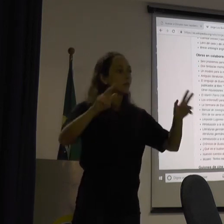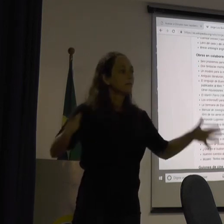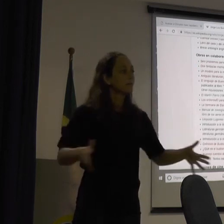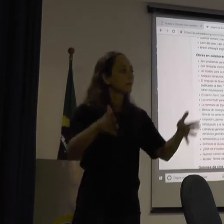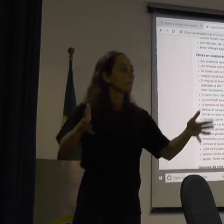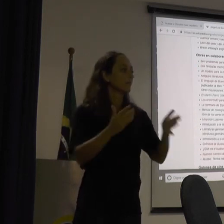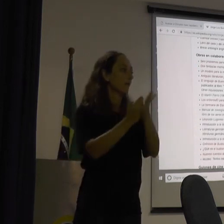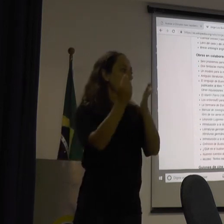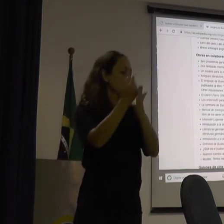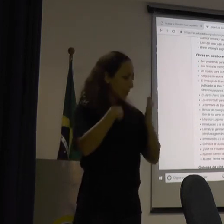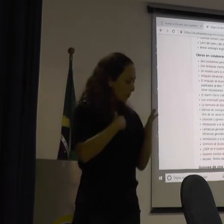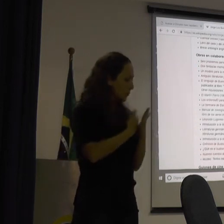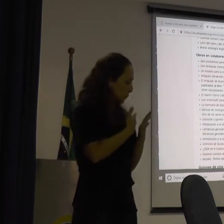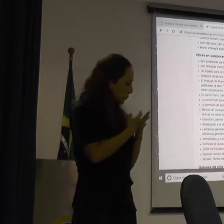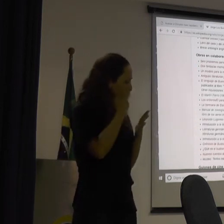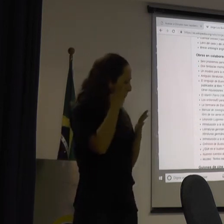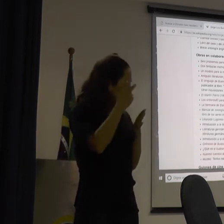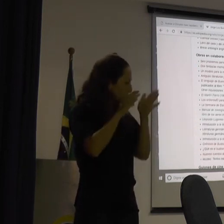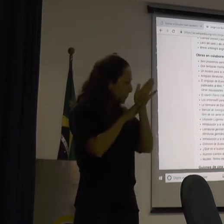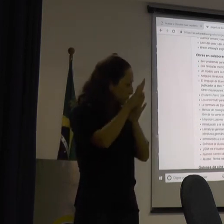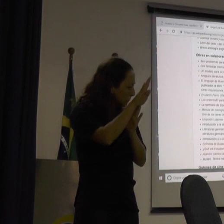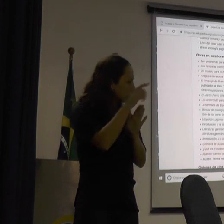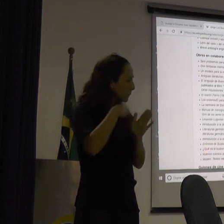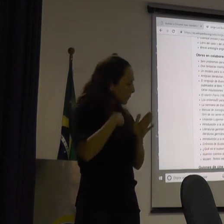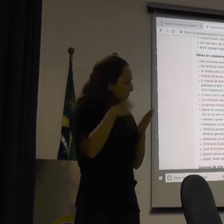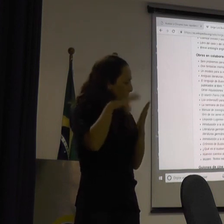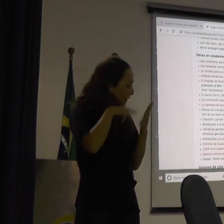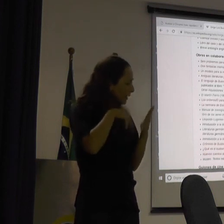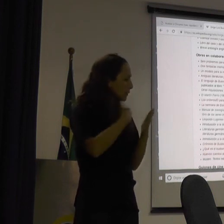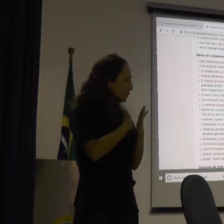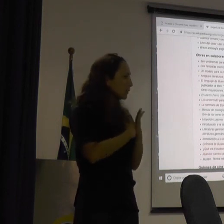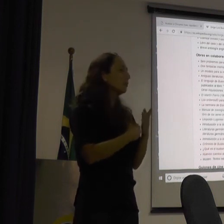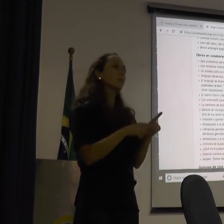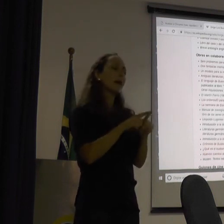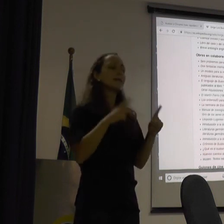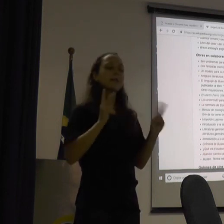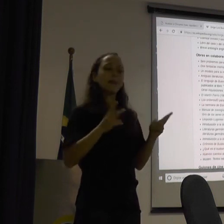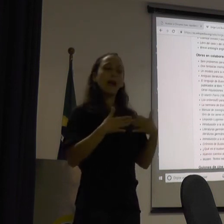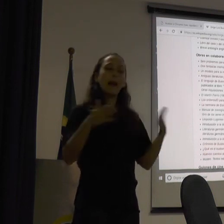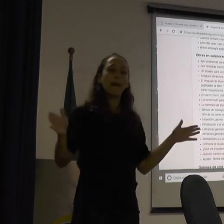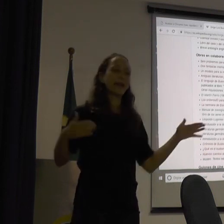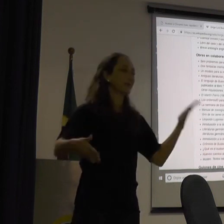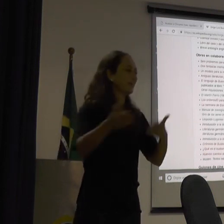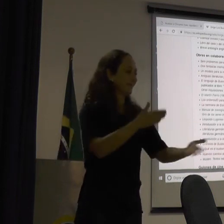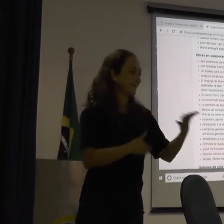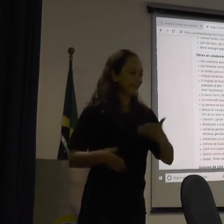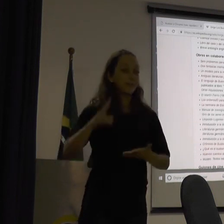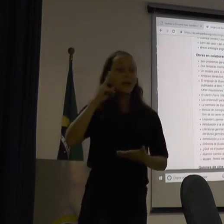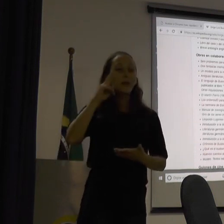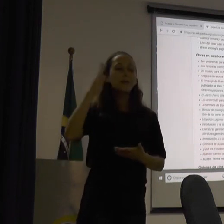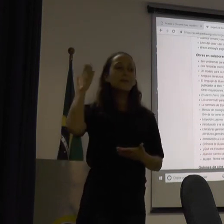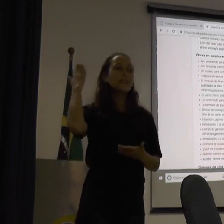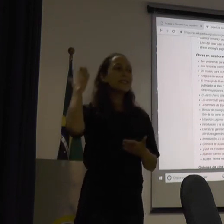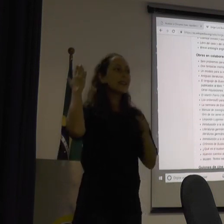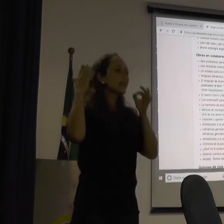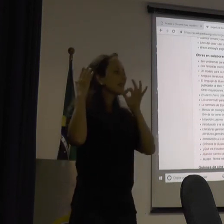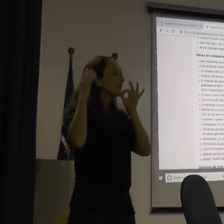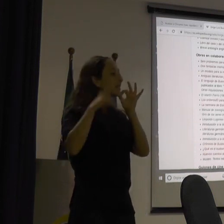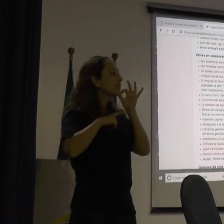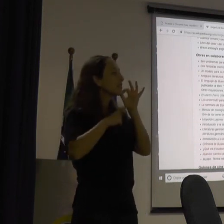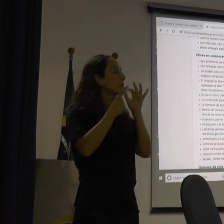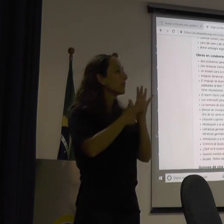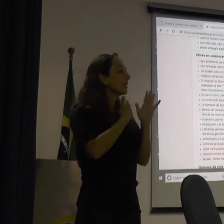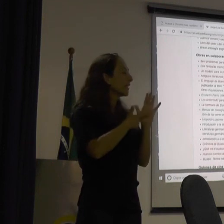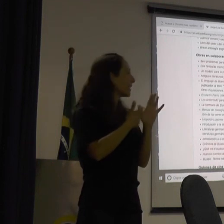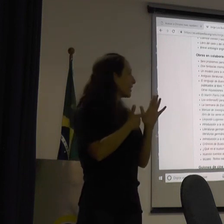ser acessível, né? Lembro muito bem daquele café ali no Leblon, na livraria Argumento, né?